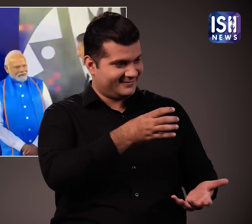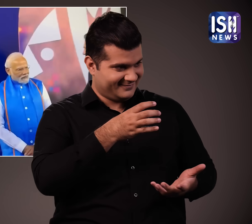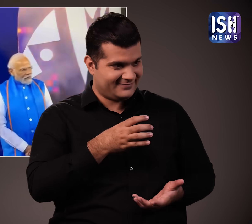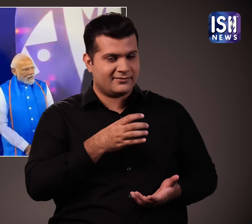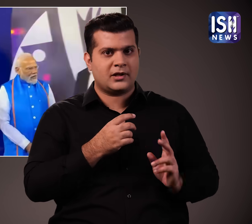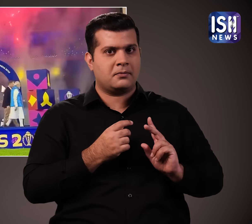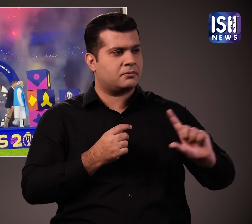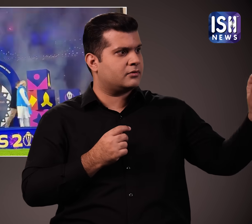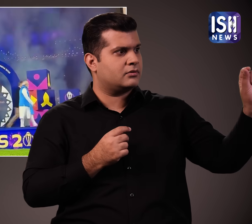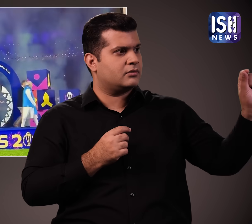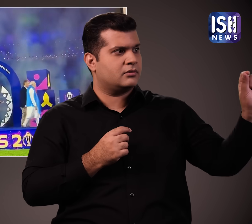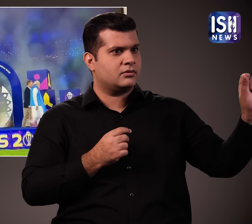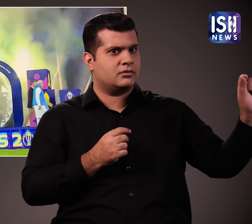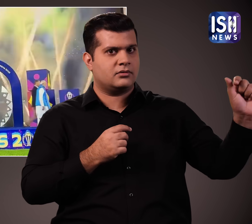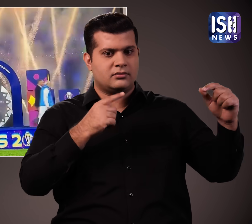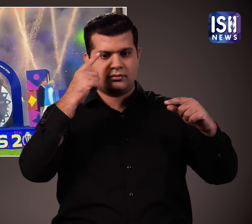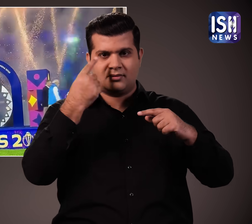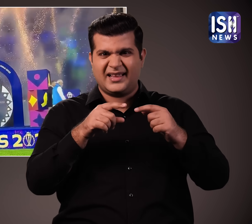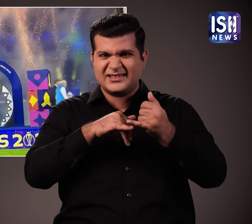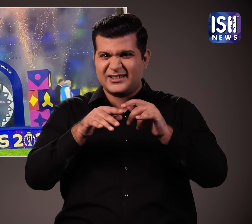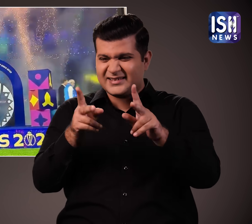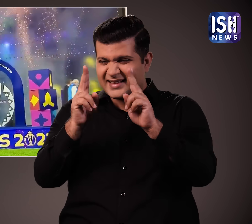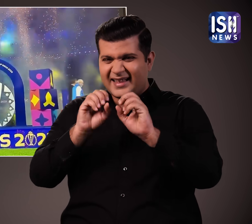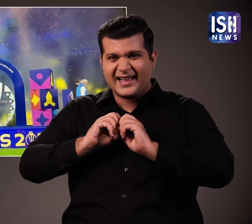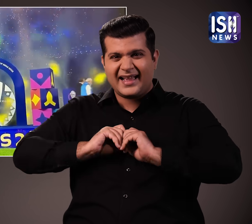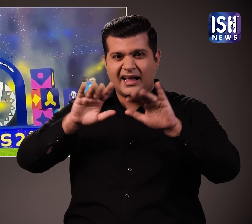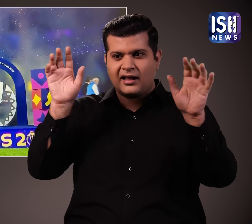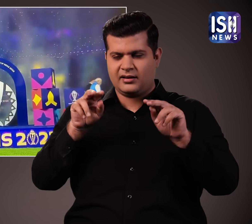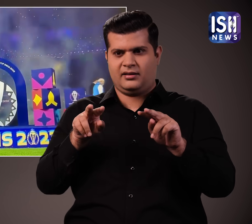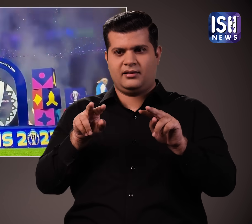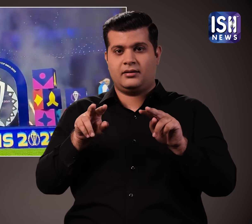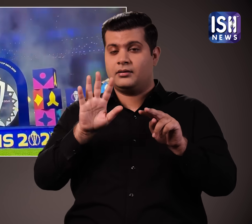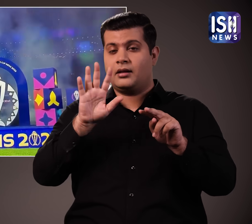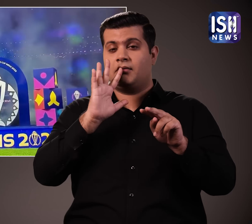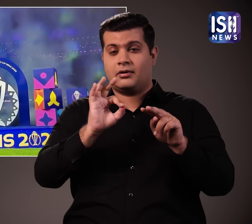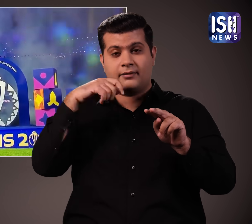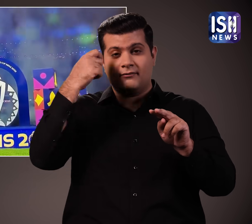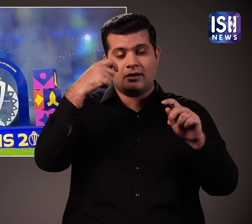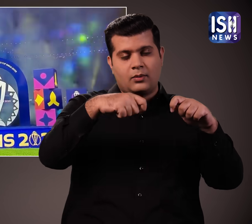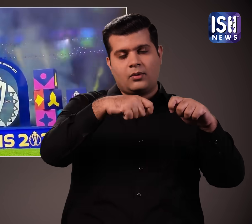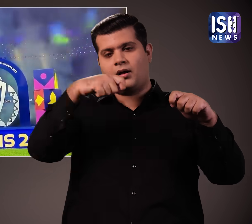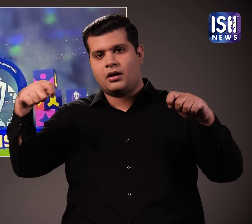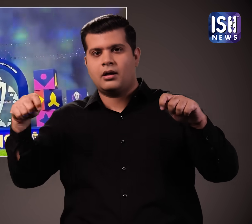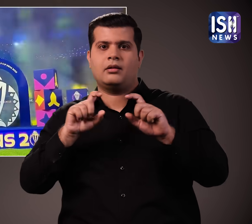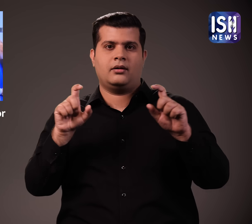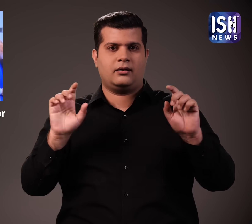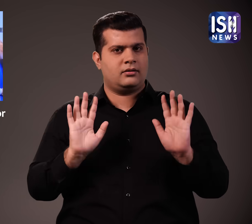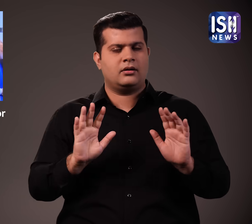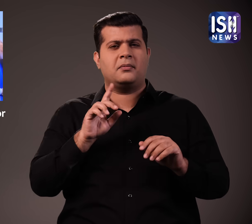और फिर PM मोदी अचानक मन छोड़ कर चले जाते है कमिन्स वहां खड़े हिरान रह जाते है हाला कि वीडियो में और भी बहुत कुछ था